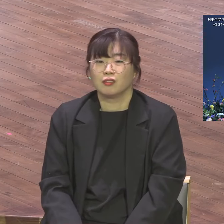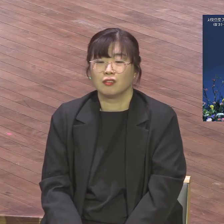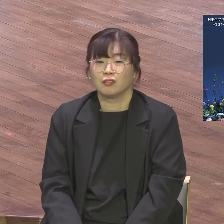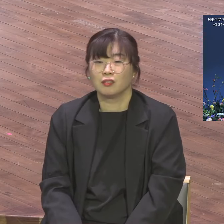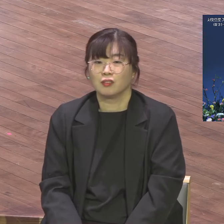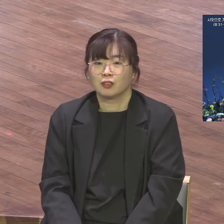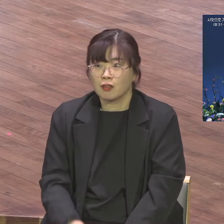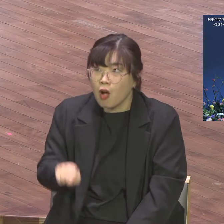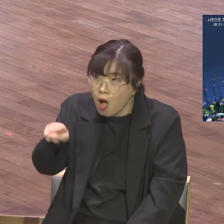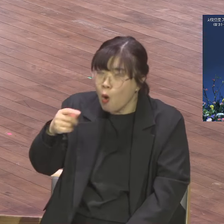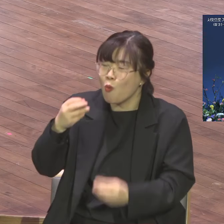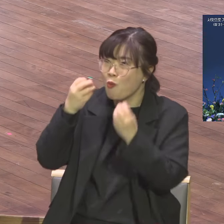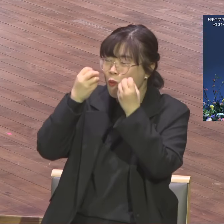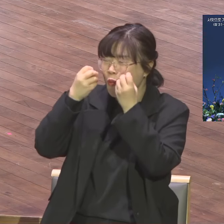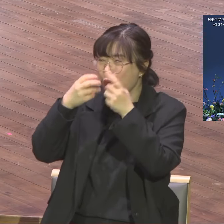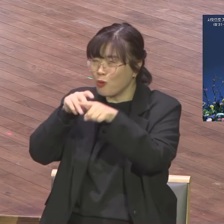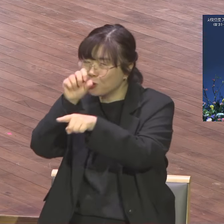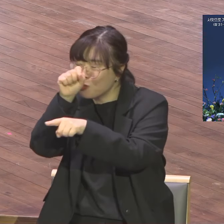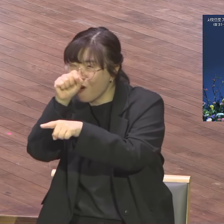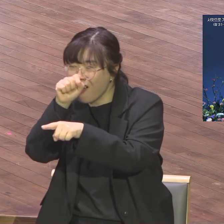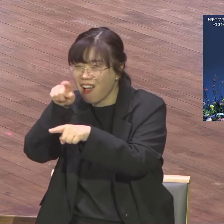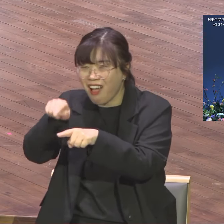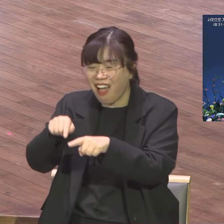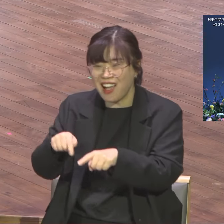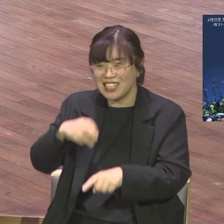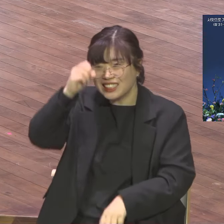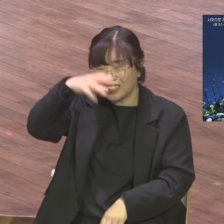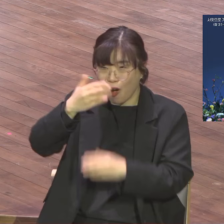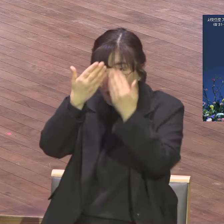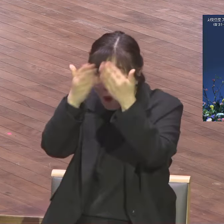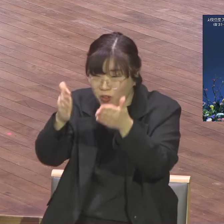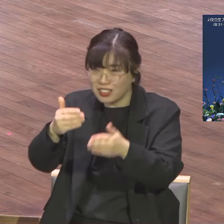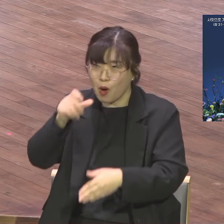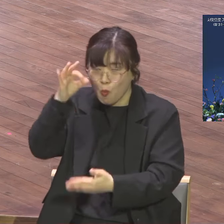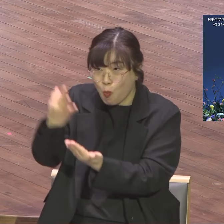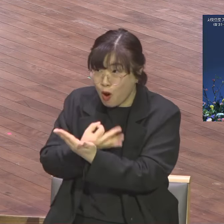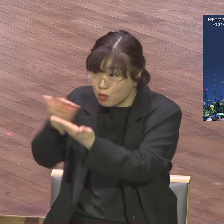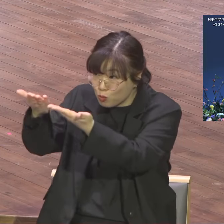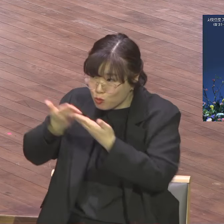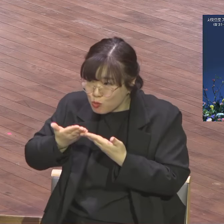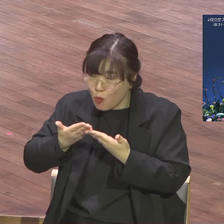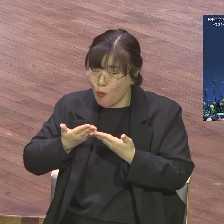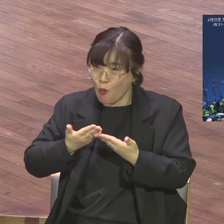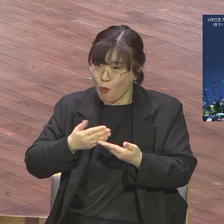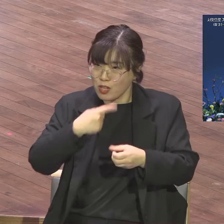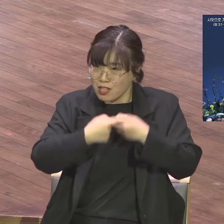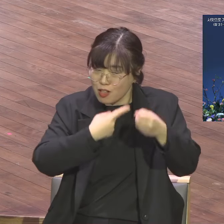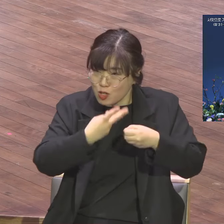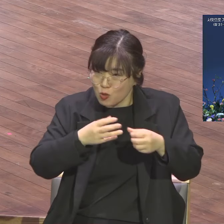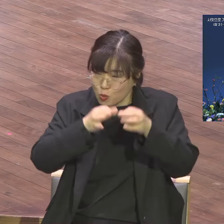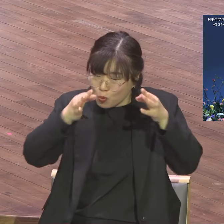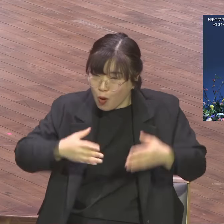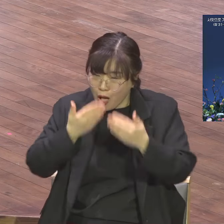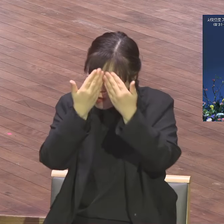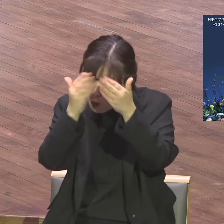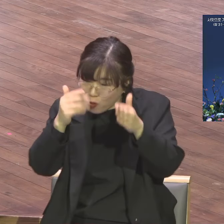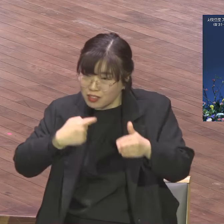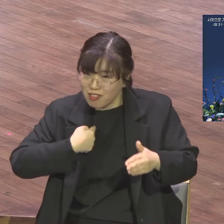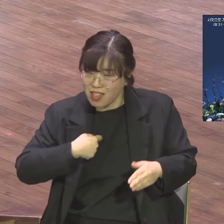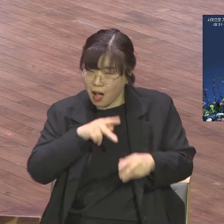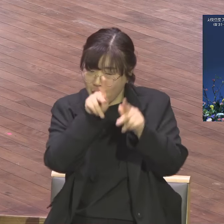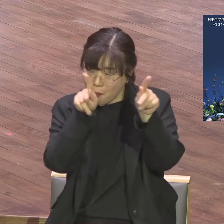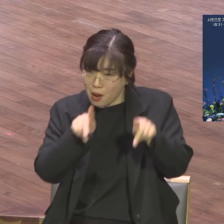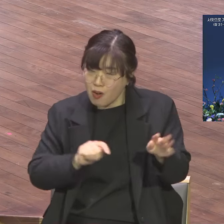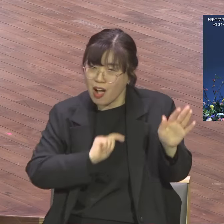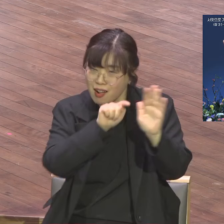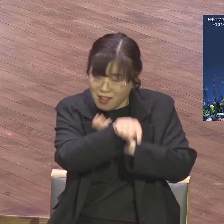외부에서는 막 눈에 불을 켜고 막 면접하는데 막 10대를 그러는데 우리 유니월드는 우리 가족들 하면